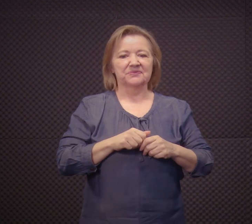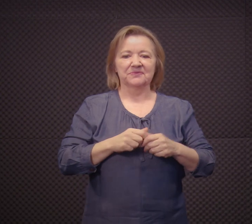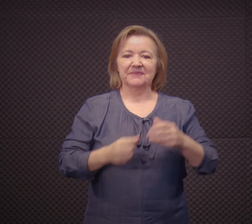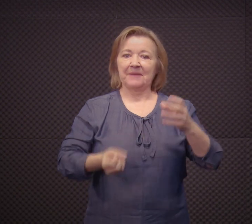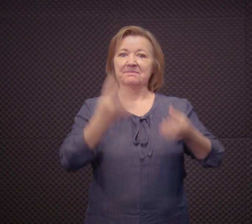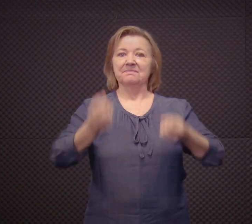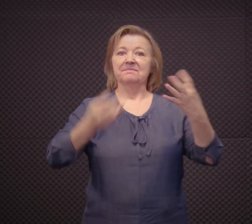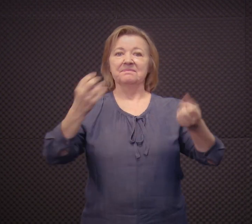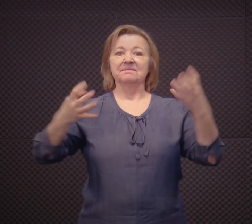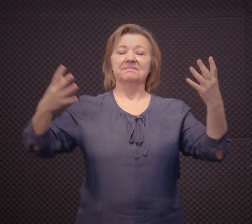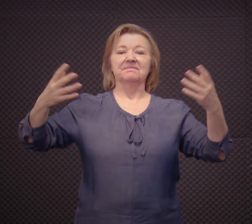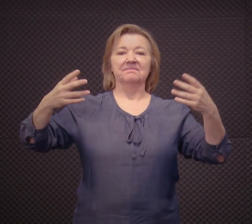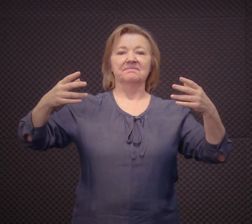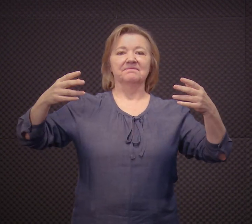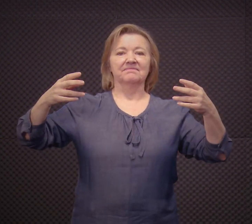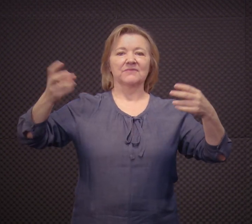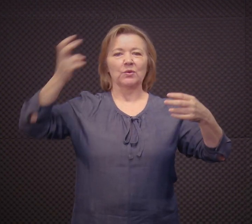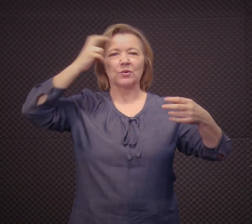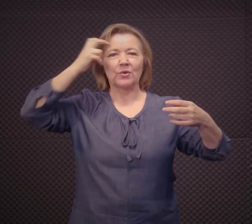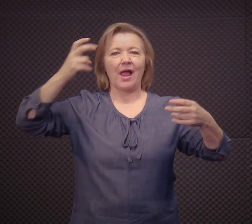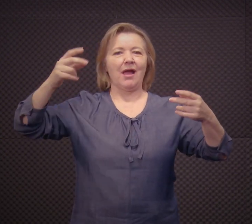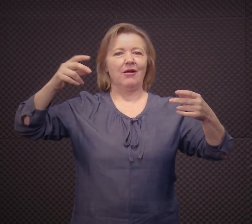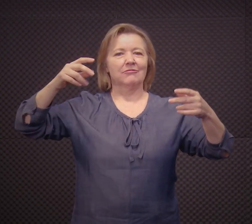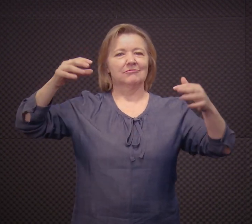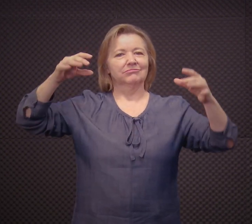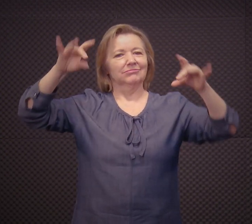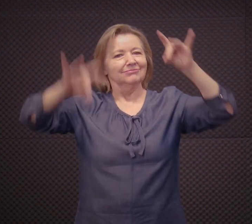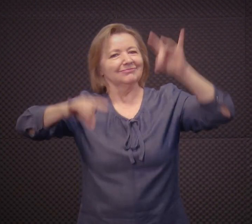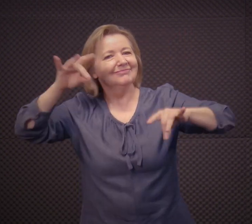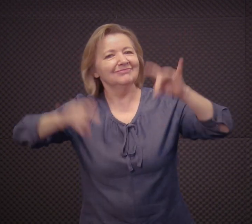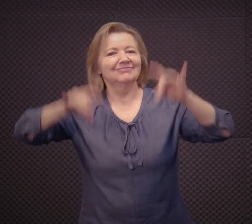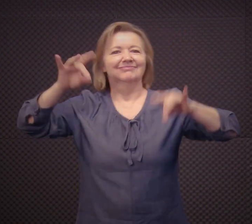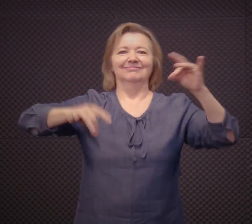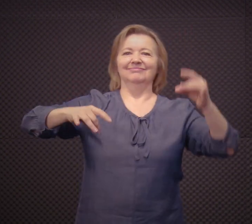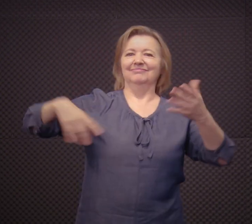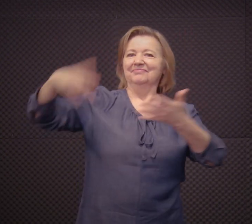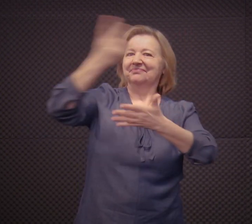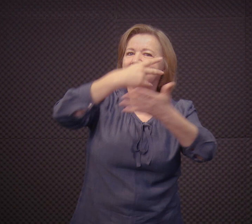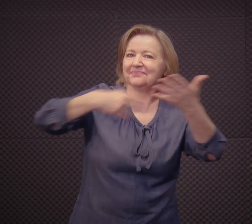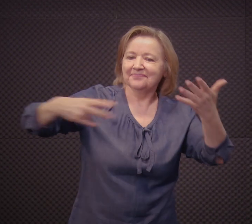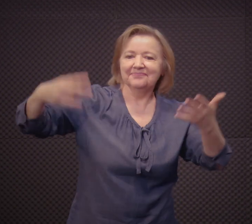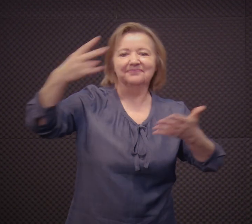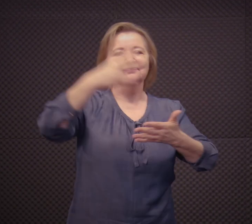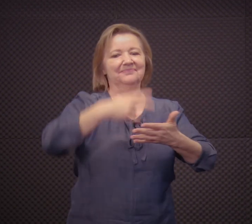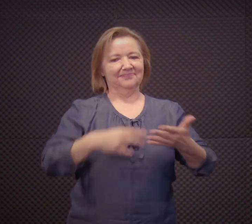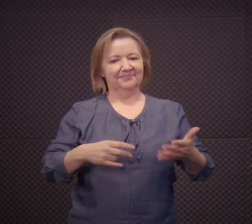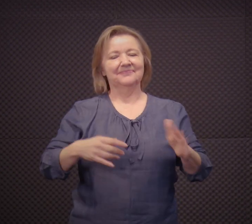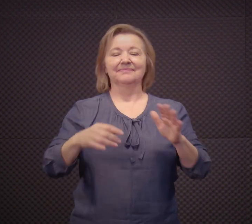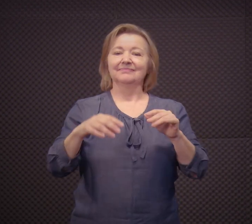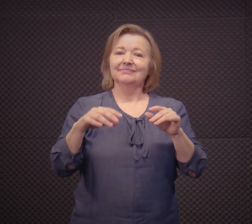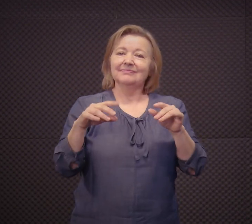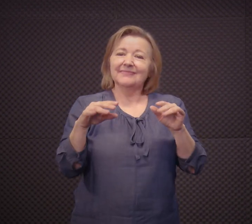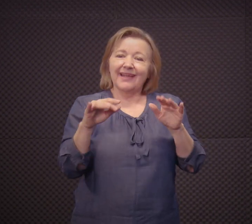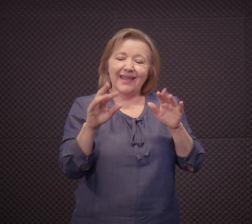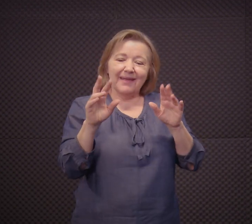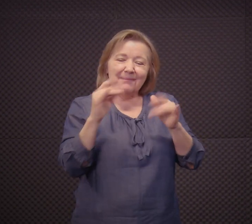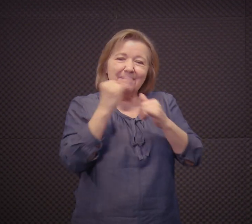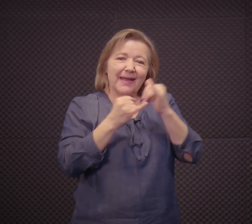mundiais da cultura surda. Muitas coisas surgindo ainda com relação à cultura surda, de arte, teatro,